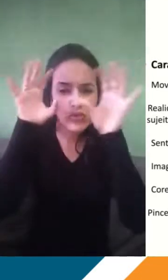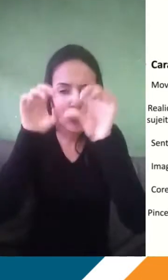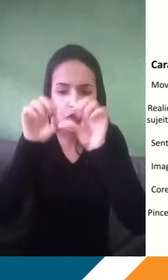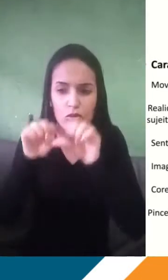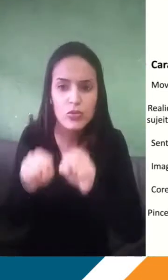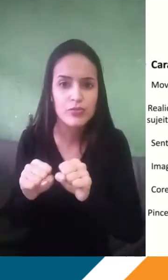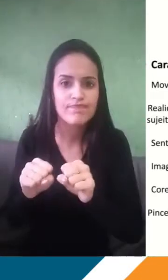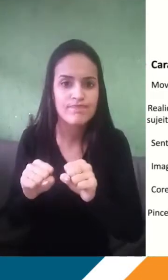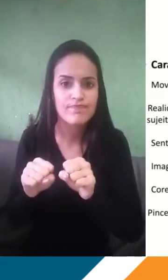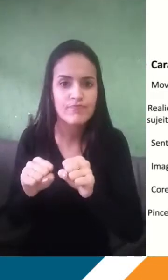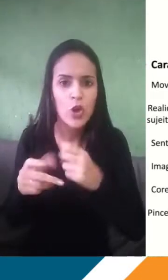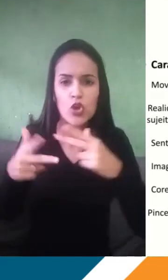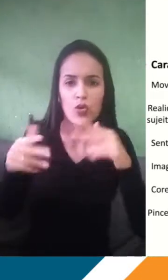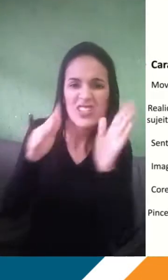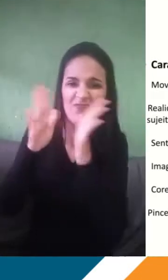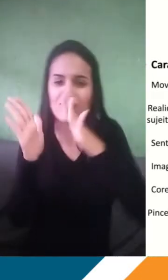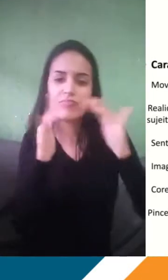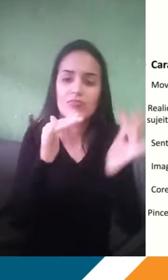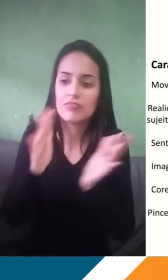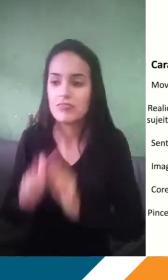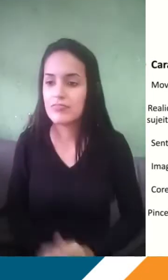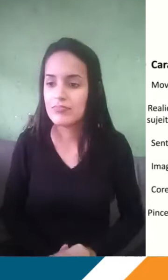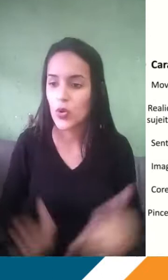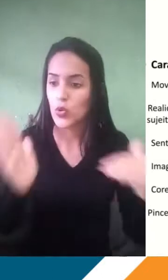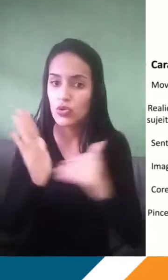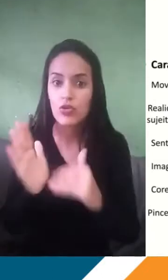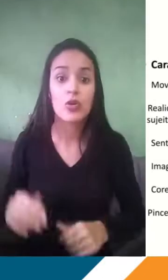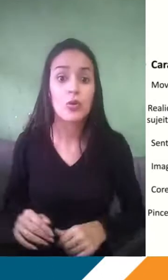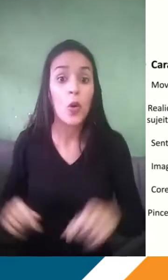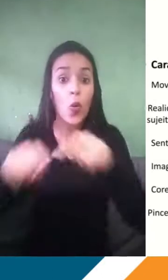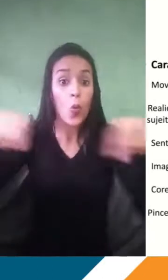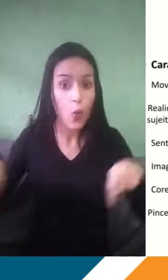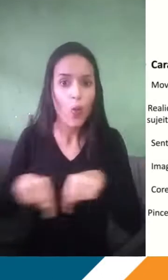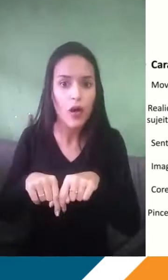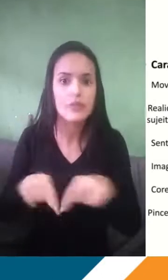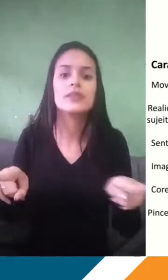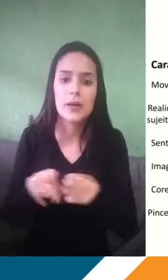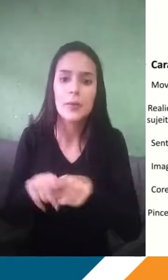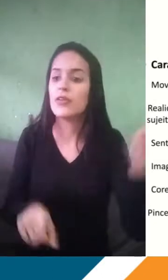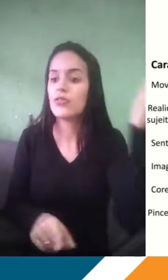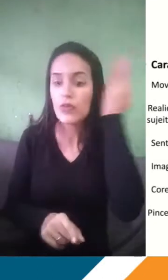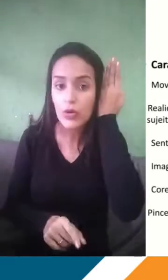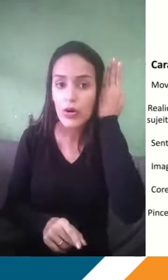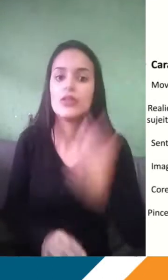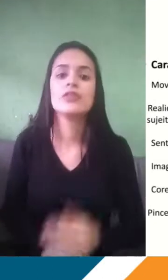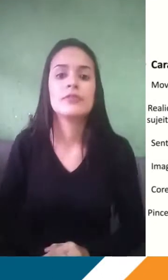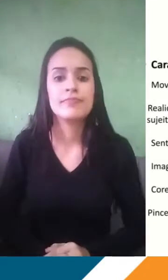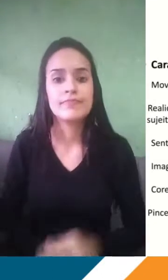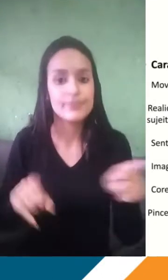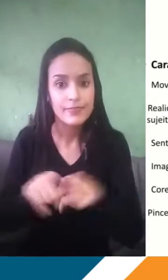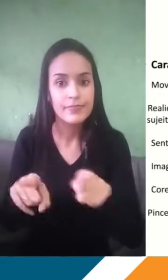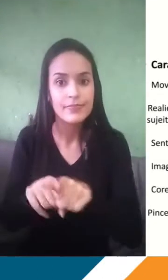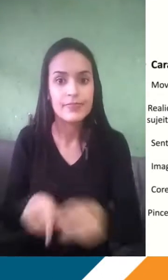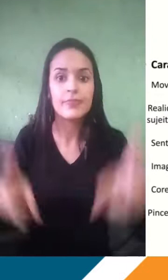imagem distorcida. E por último, temos o quarto, também de Van Gogh. Nele também é